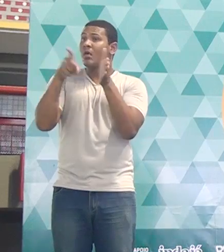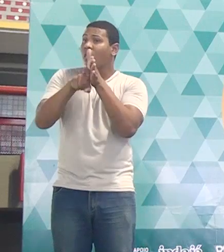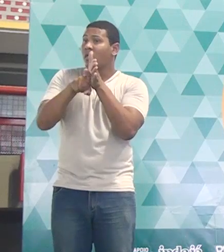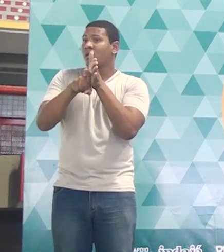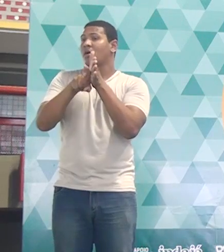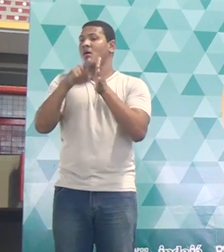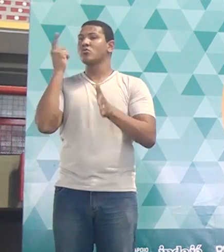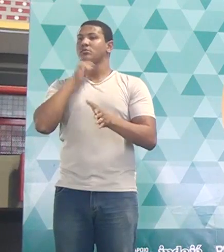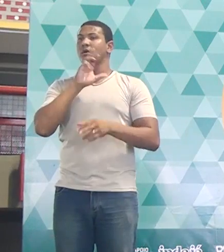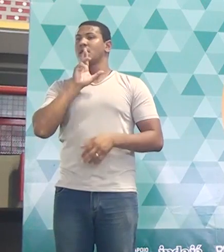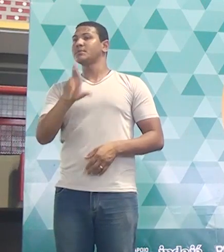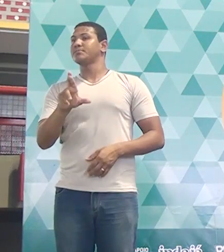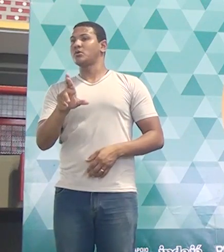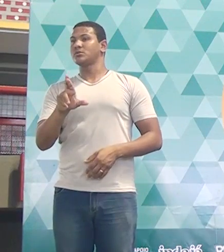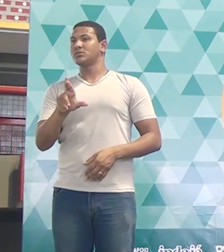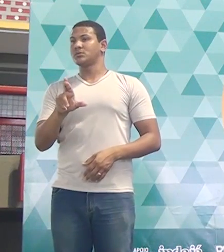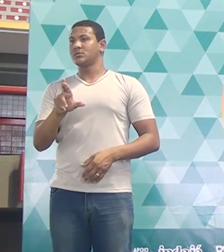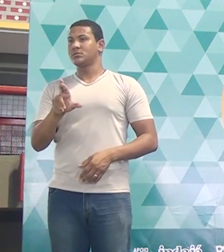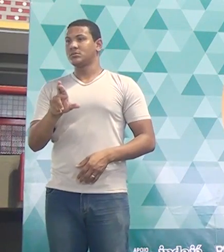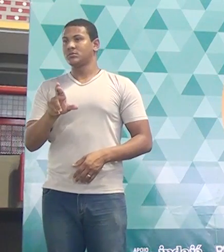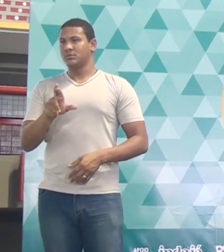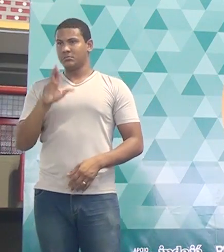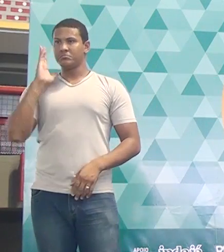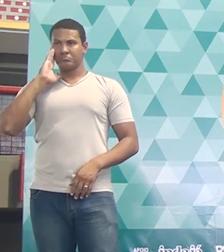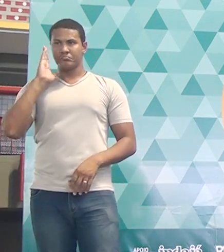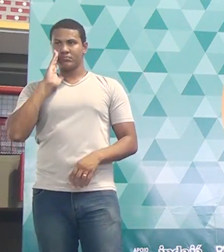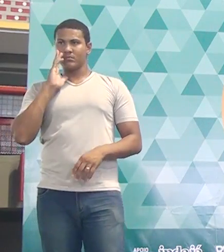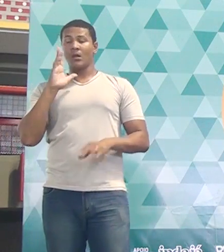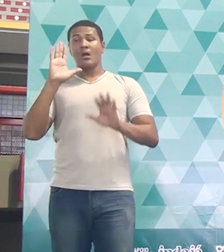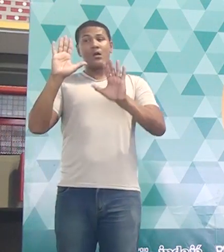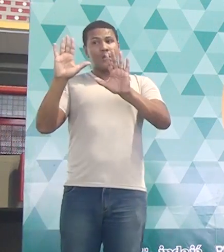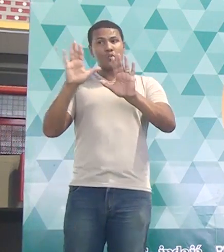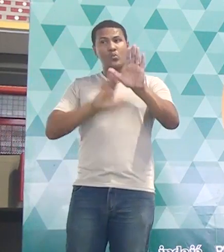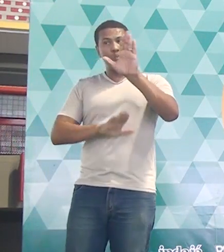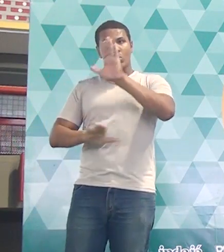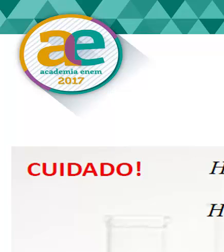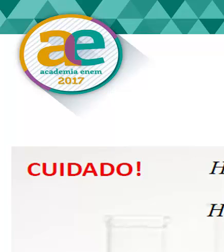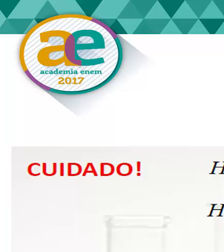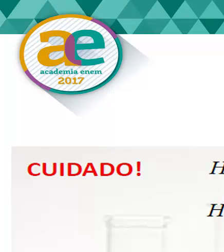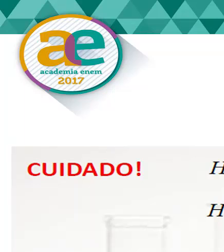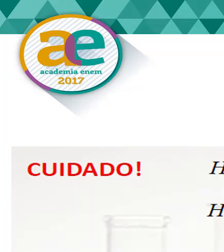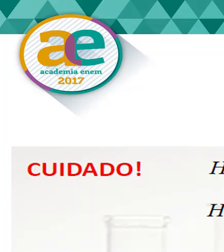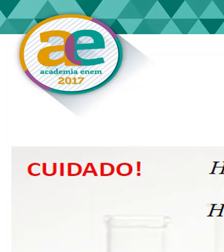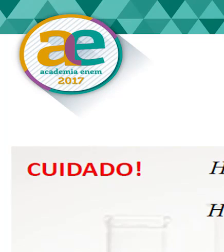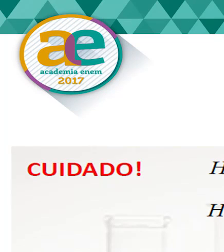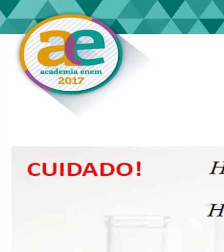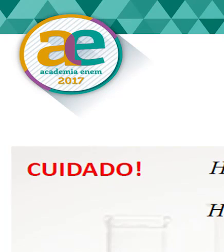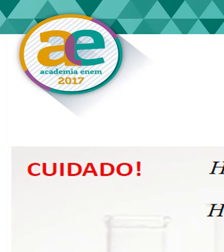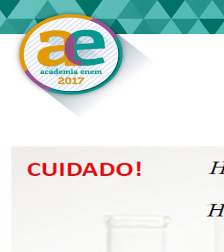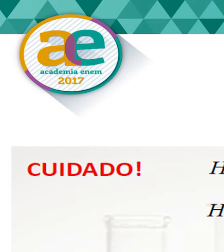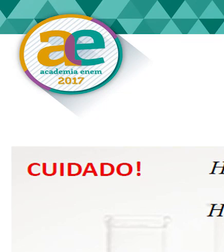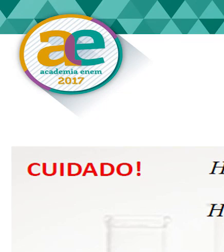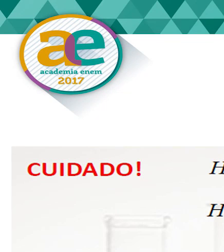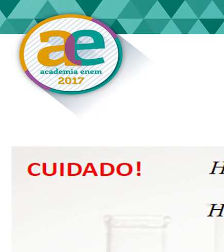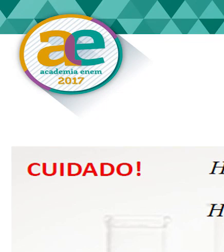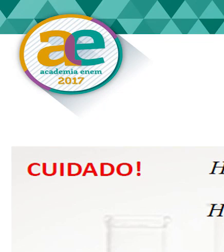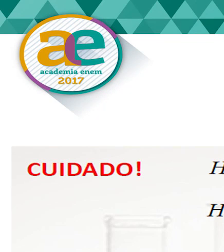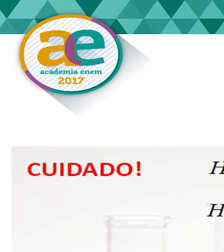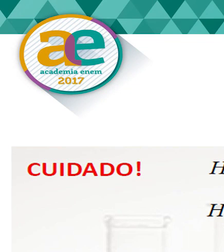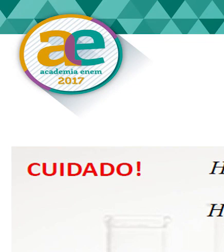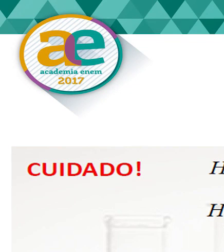Cuidado com aqueles dois que são exceções, H3PO3 e H3PO2.